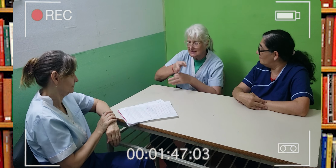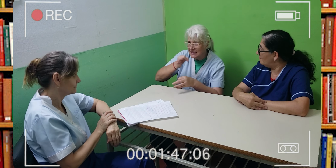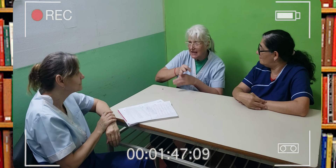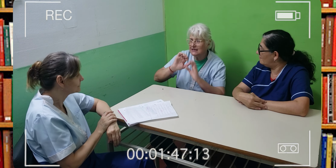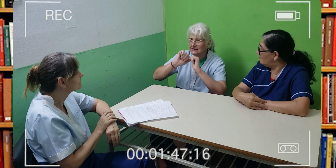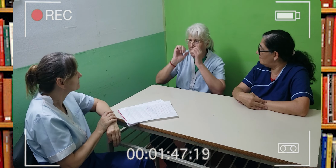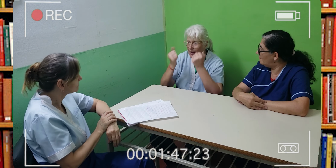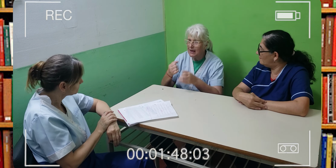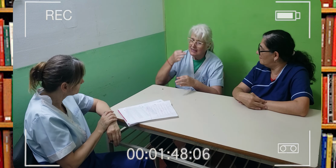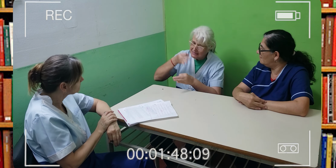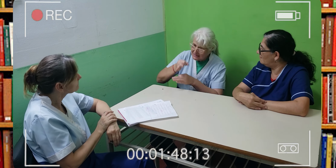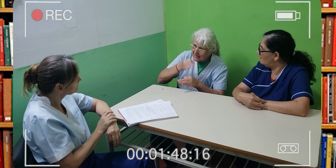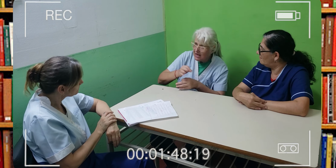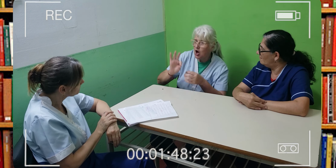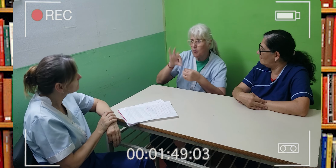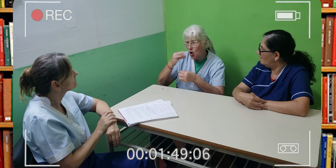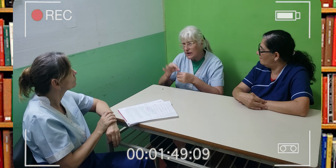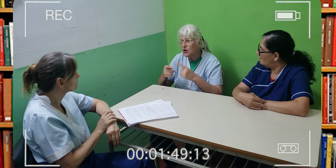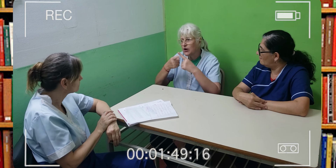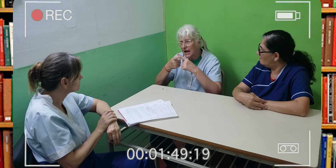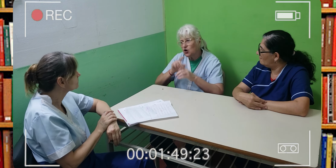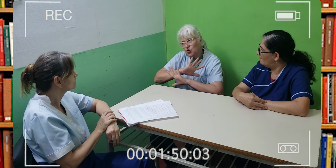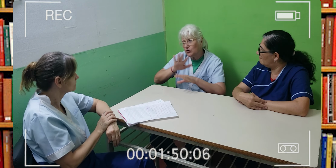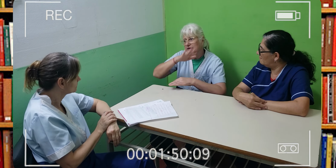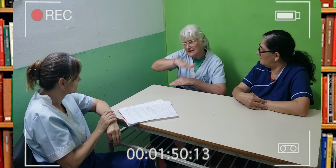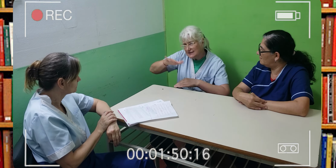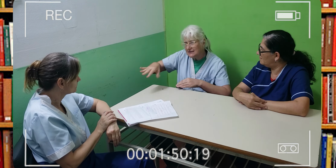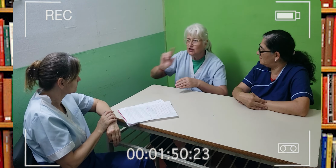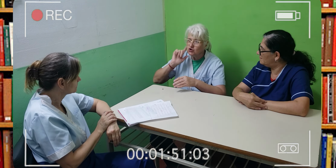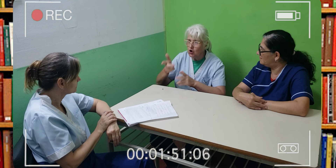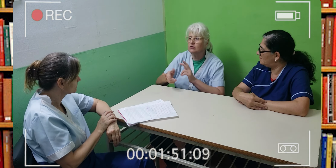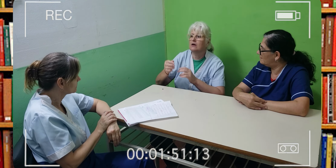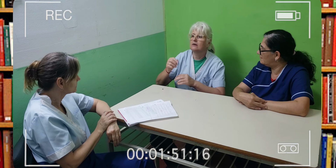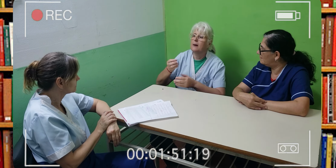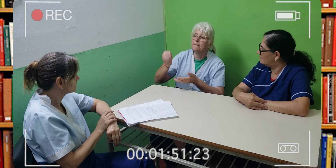Estoy con los alumnos chiquitos también, enseño diferentes cosas, manualidades.